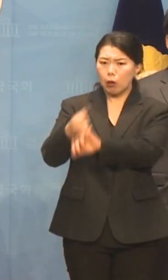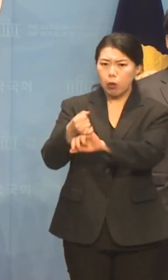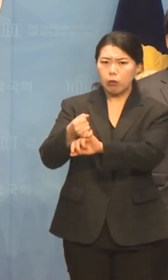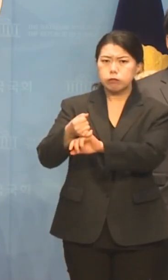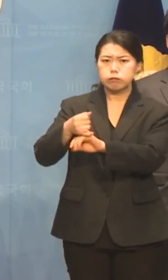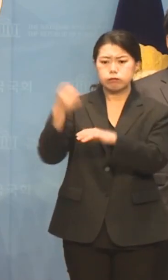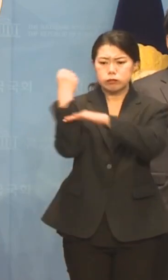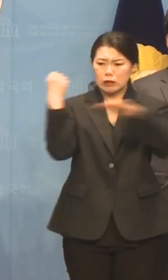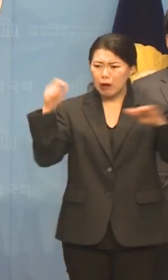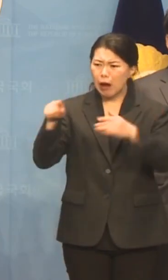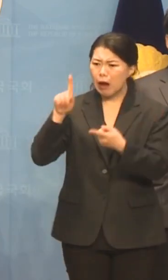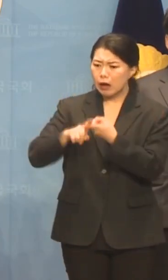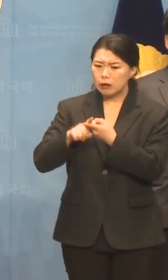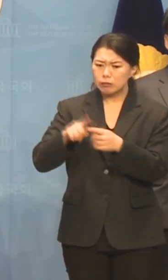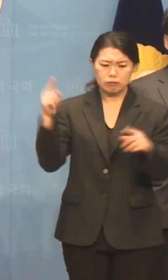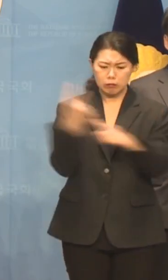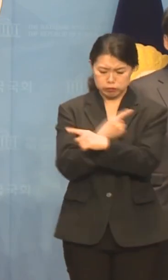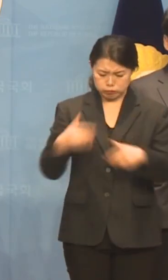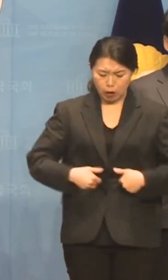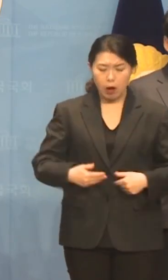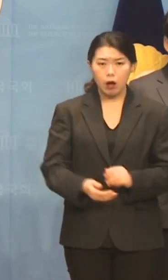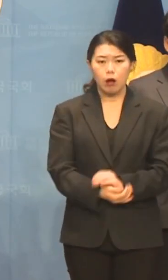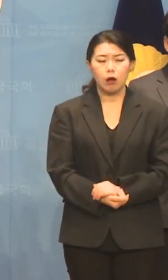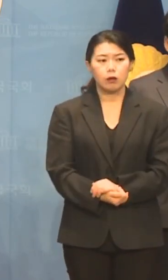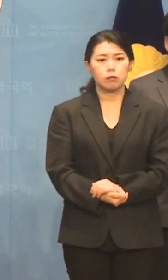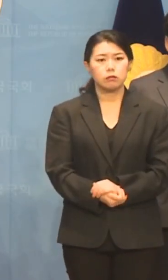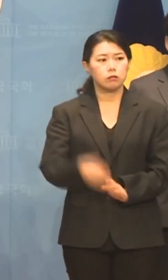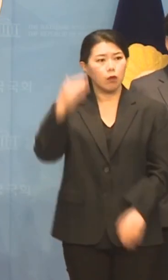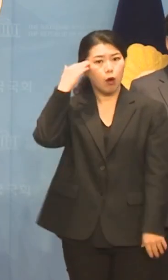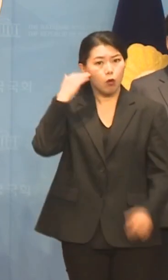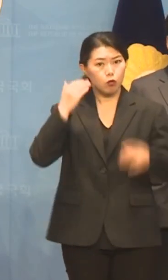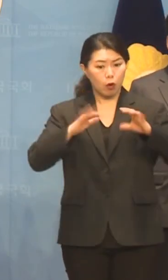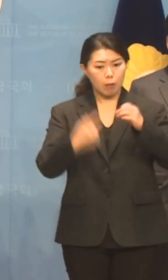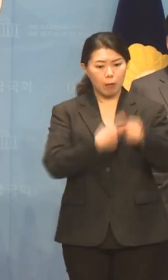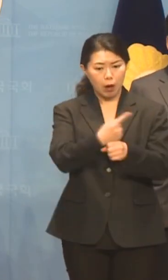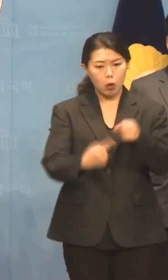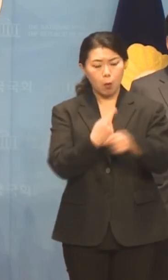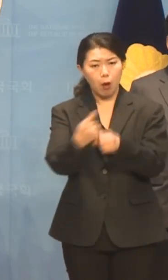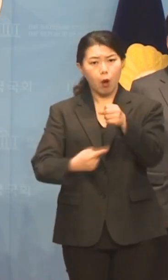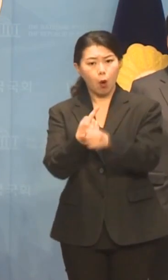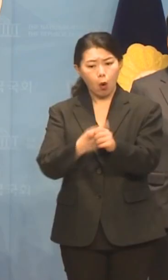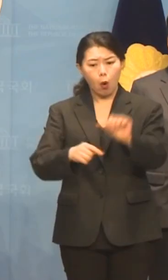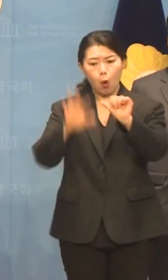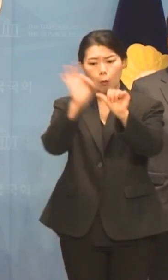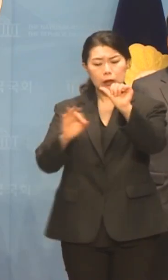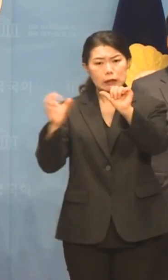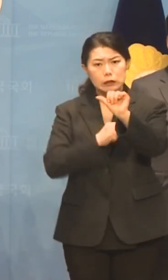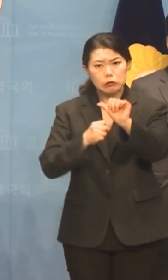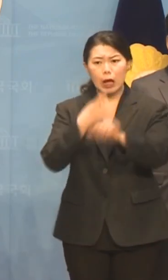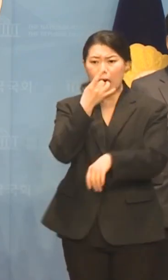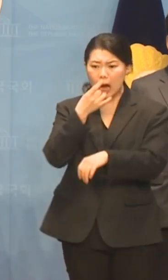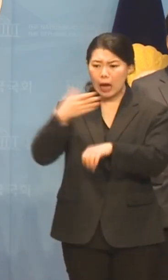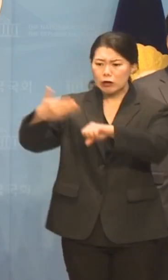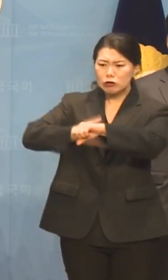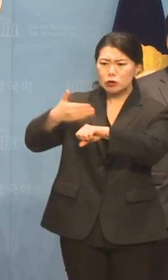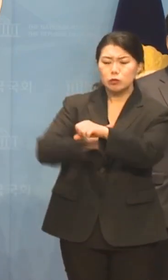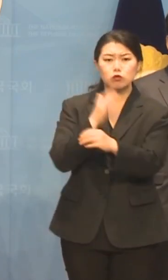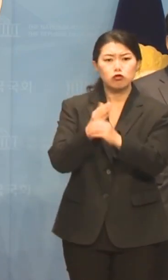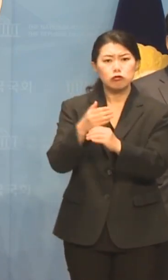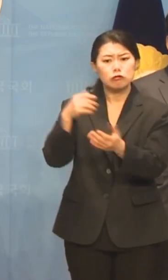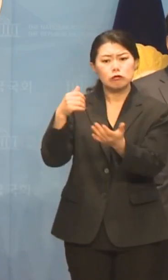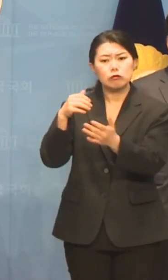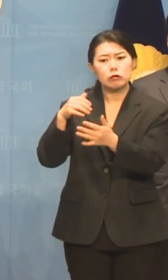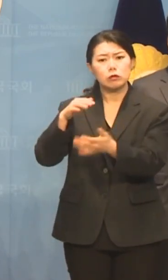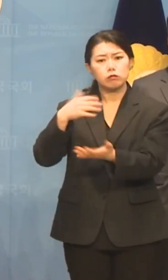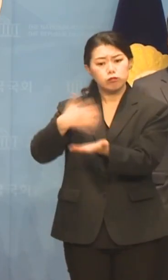산정 기준부터 바꿔야 한다. 우리나라가 매년 관세 5%로 수입하고 있는 쌀 도입